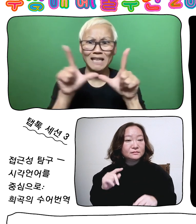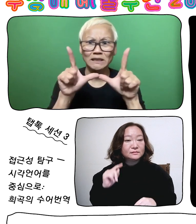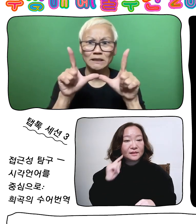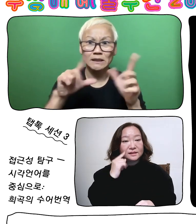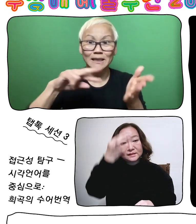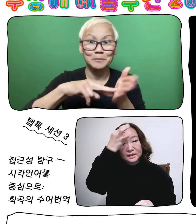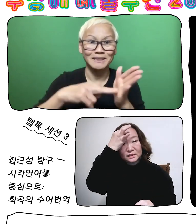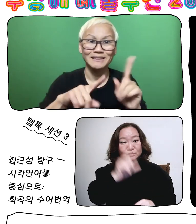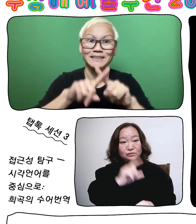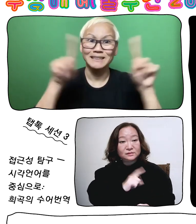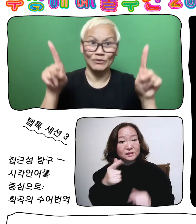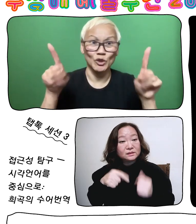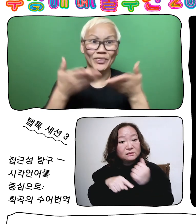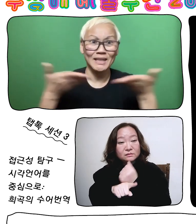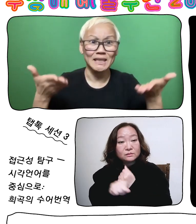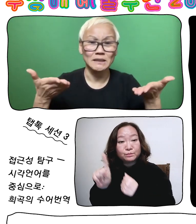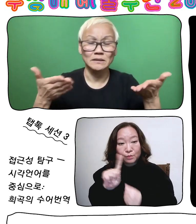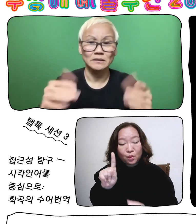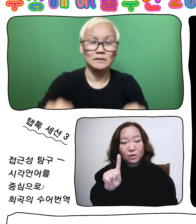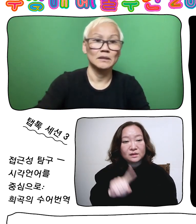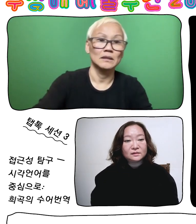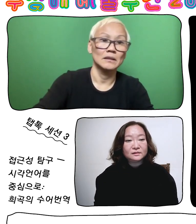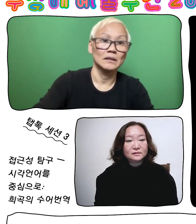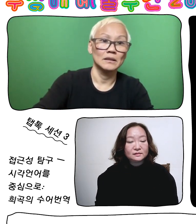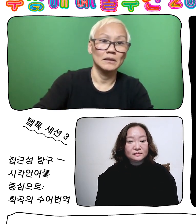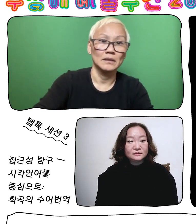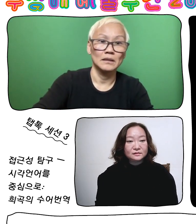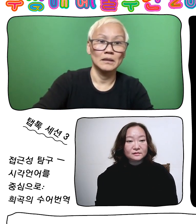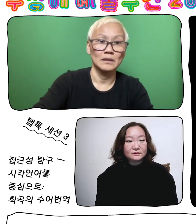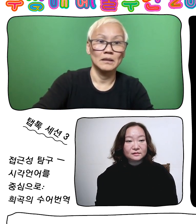예술적 허용에 대해서 말씀드리겠습니다.